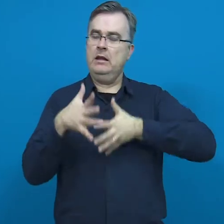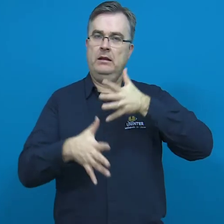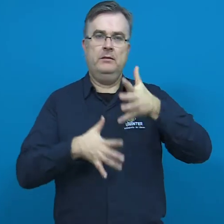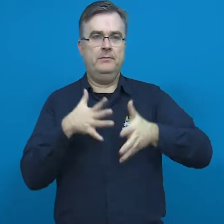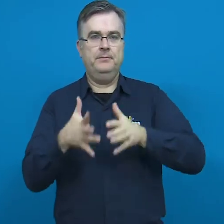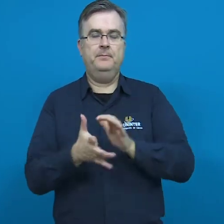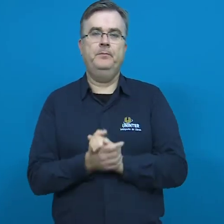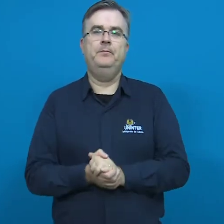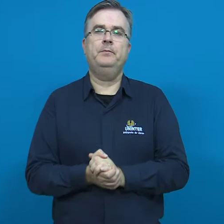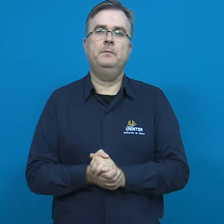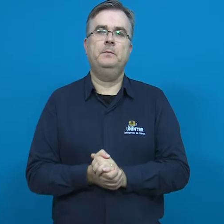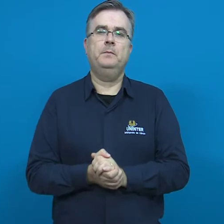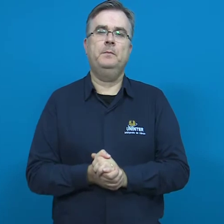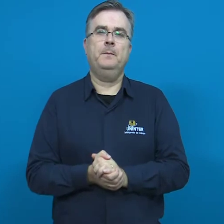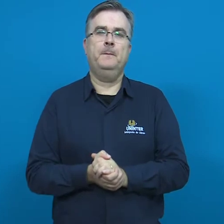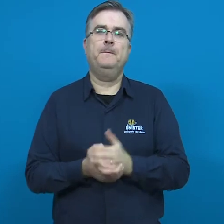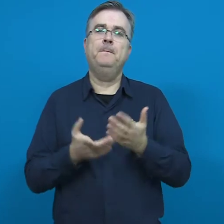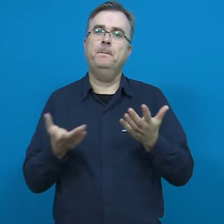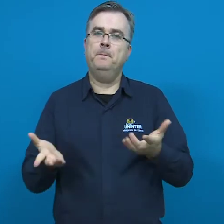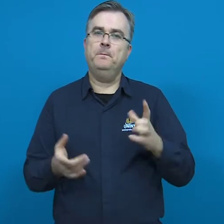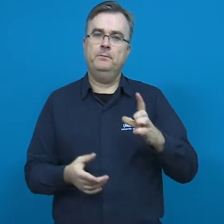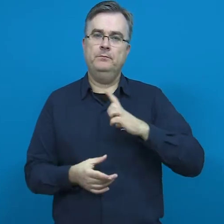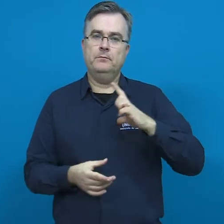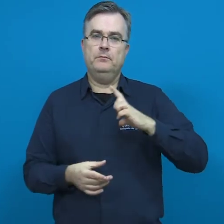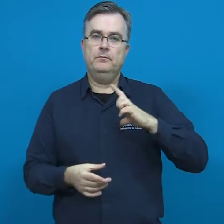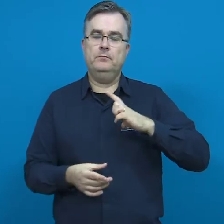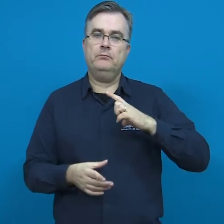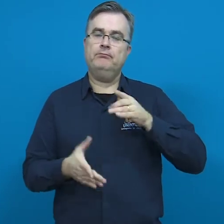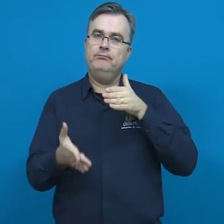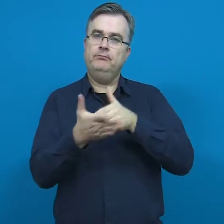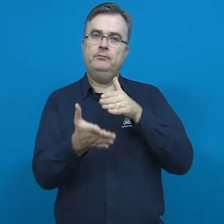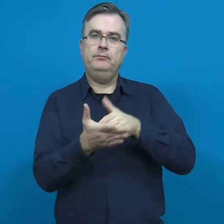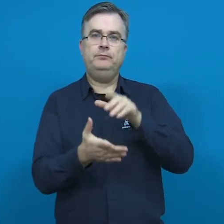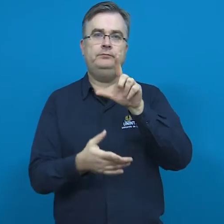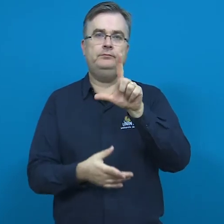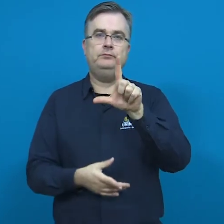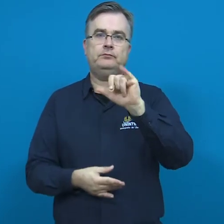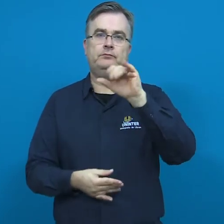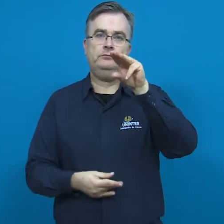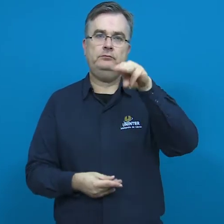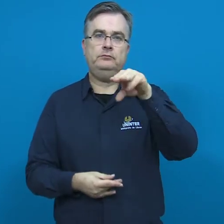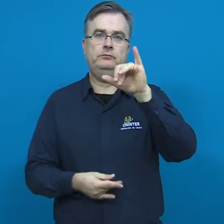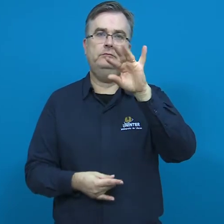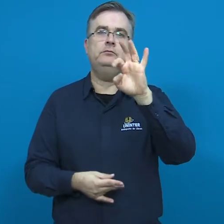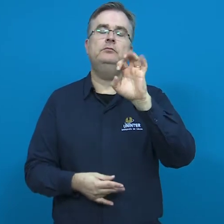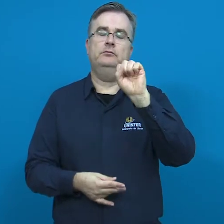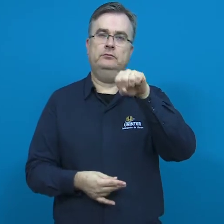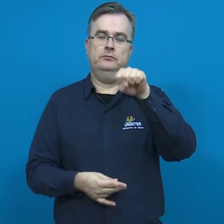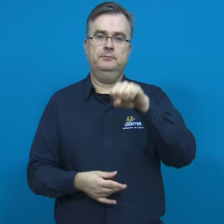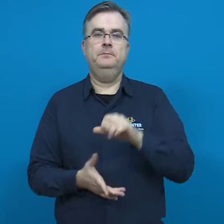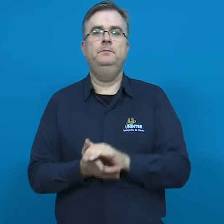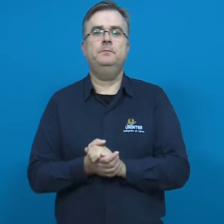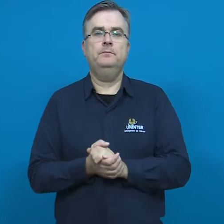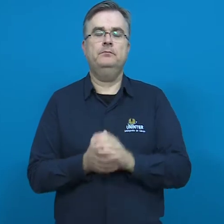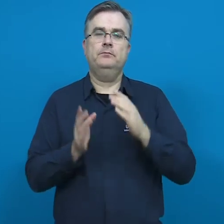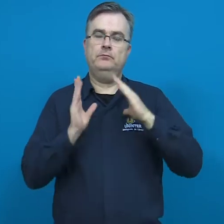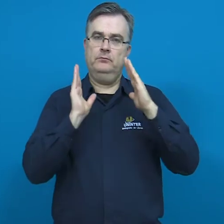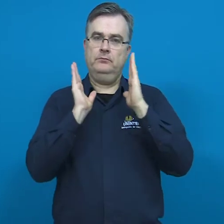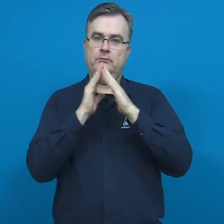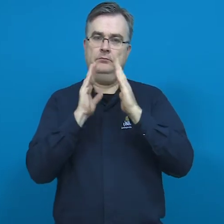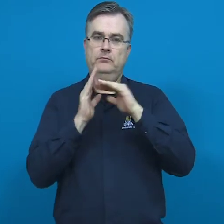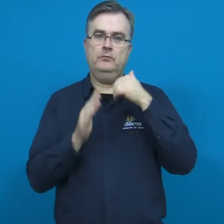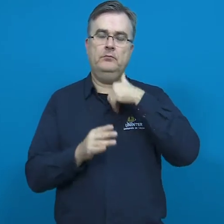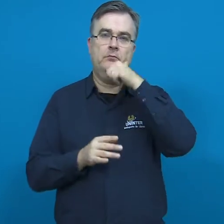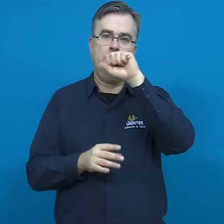a Libras. E então tinha os seus limites, sim, porque